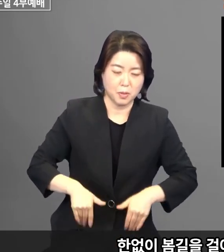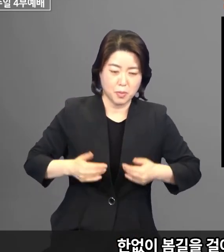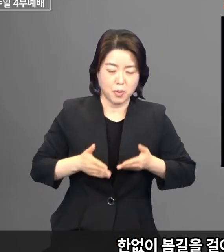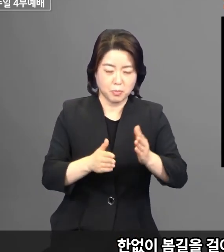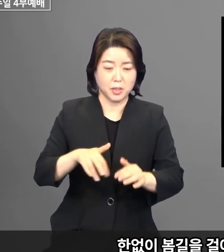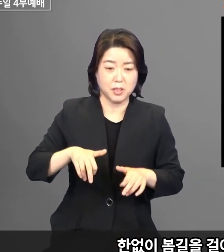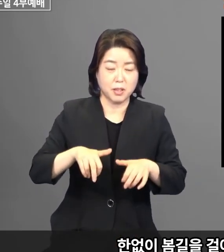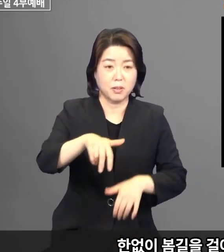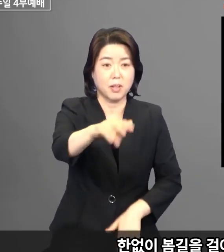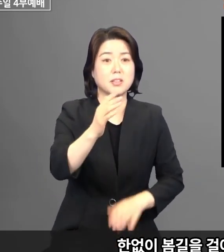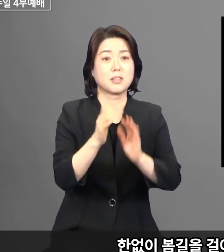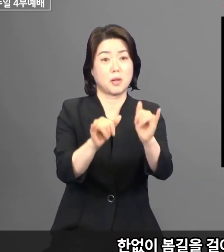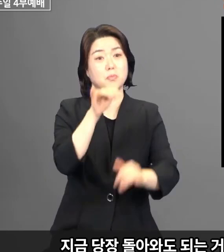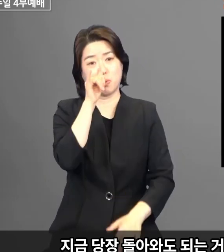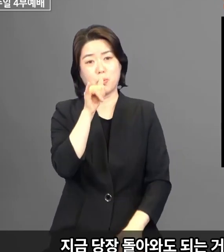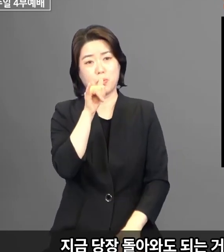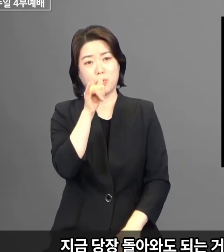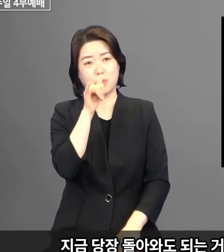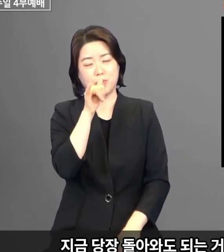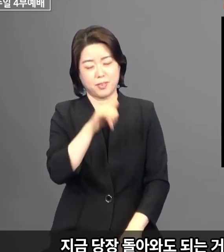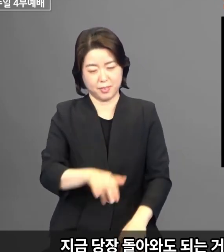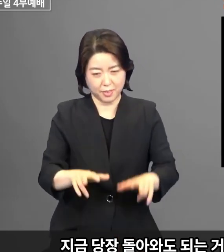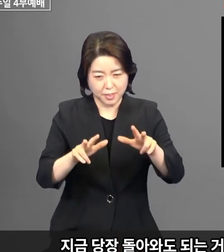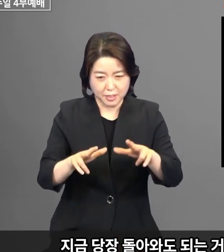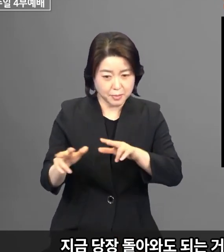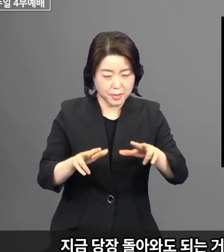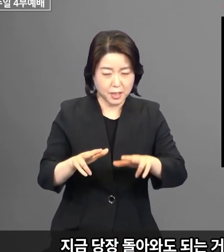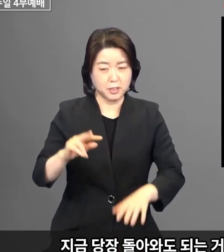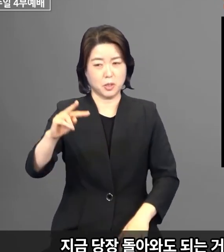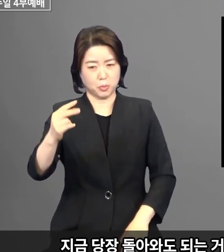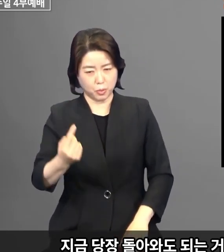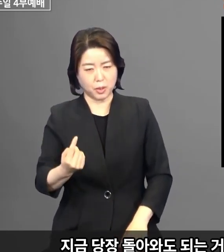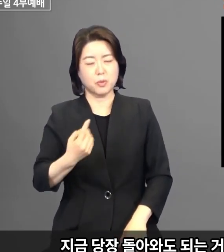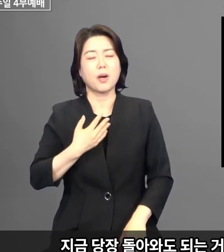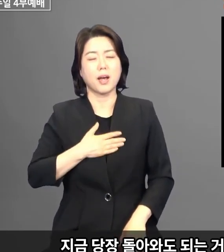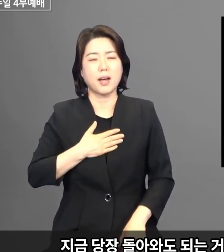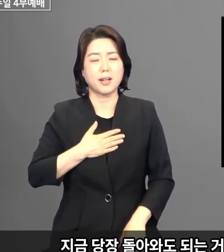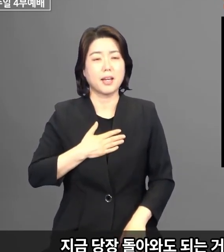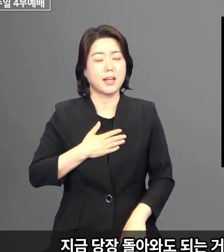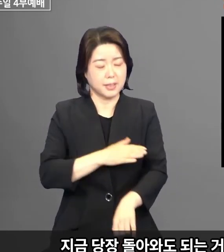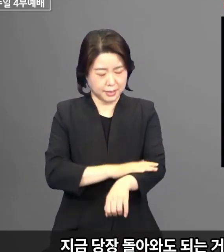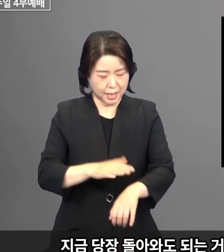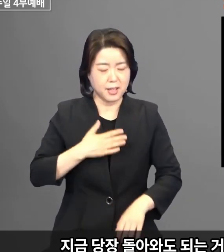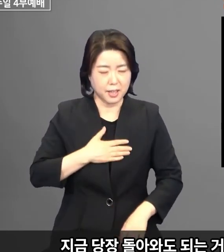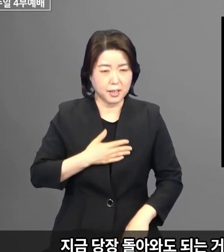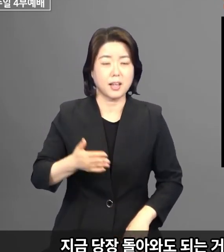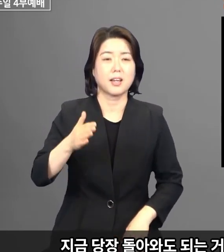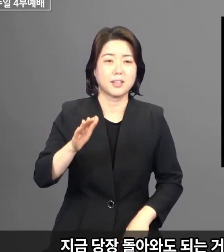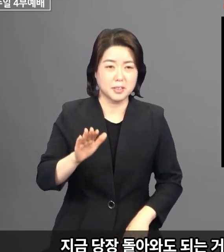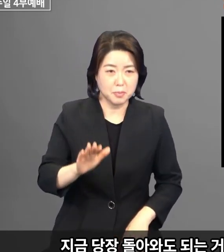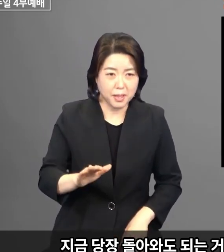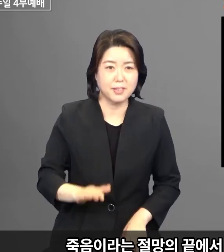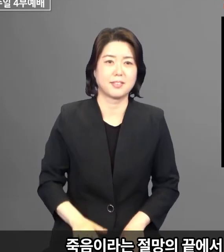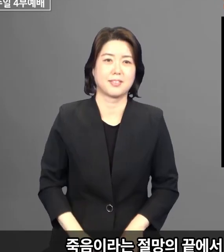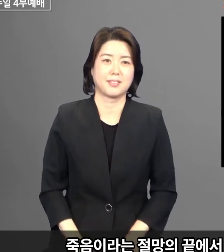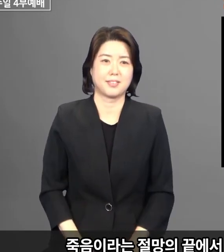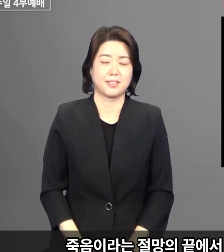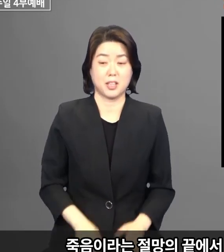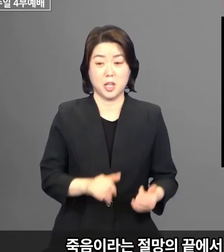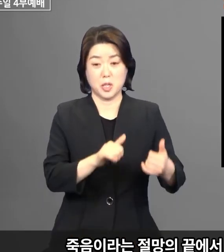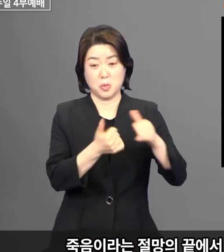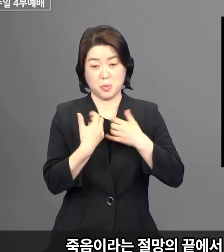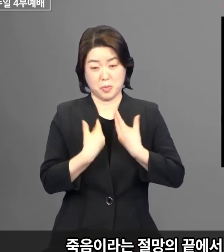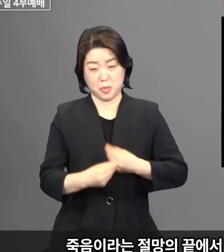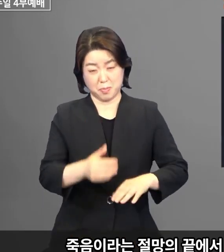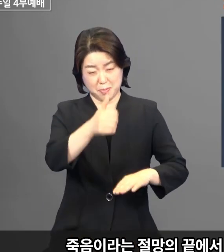걸어가는 사람이 있다. 지금 당장 돌아와도 되는 거 누구보다 내가 더 잘 알지만 죽음이라는